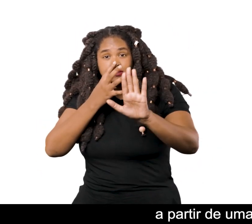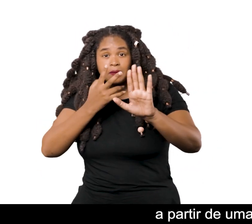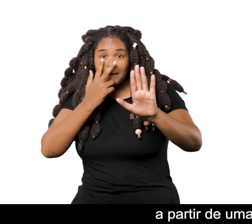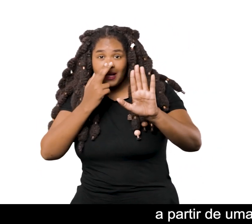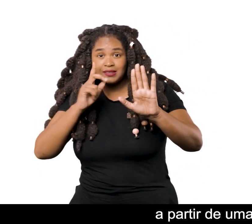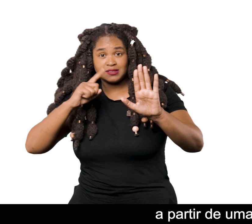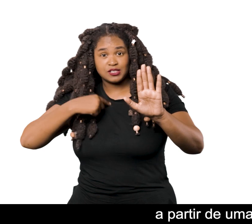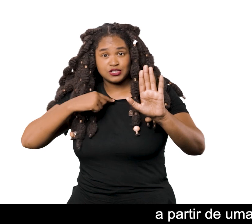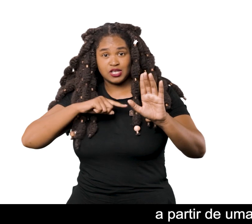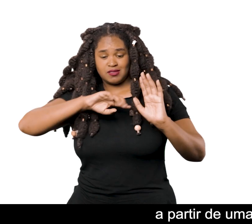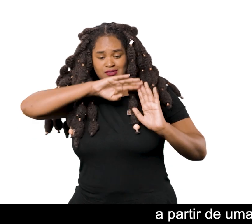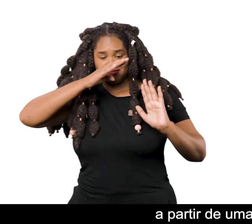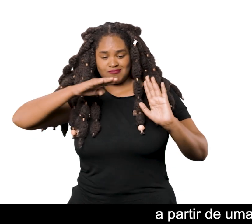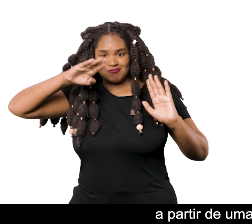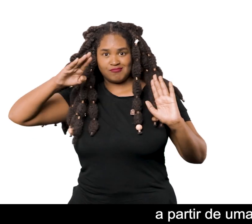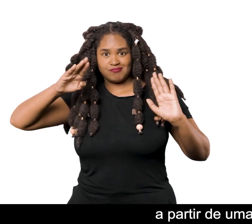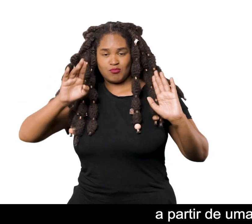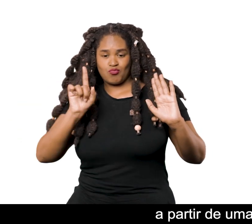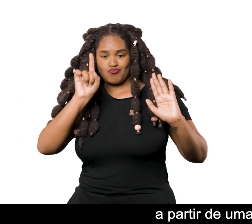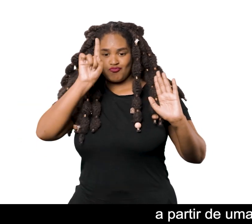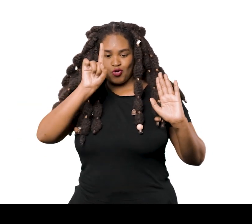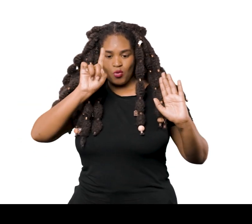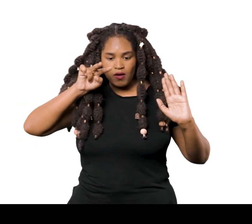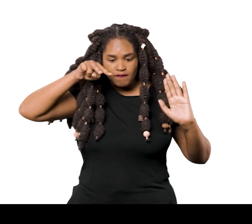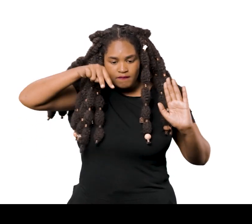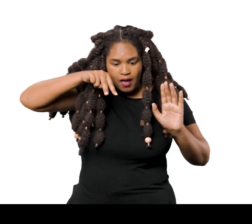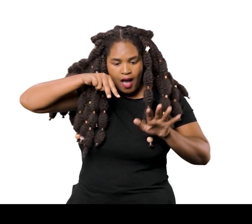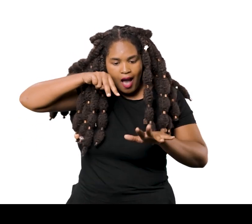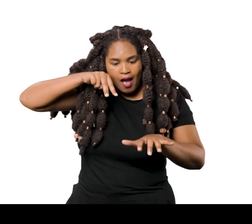visão aérea, do topo de uma montanha.